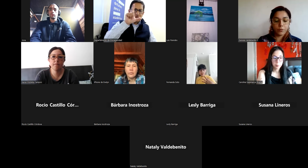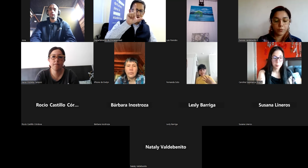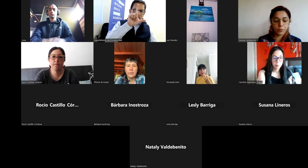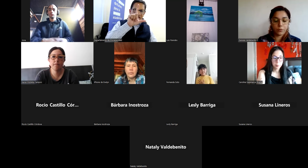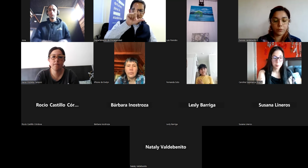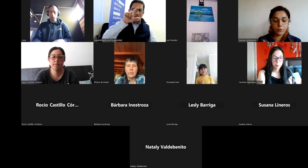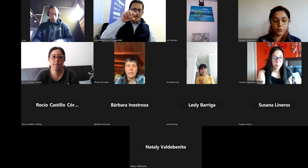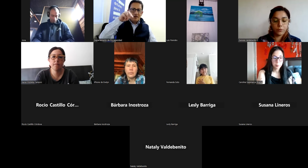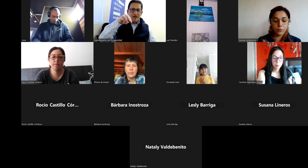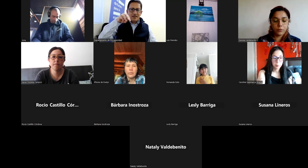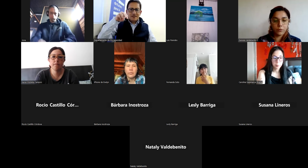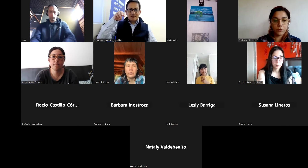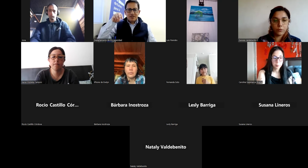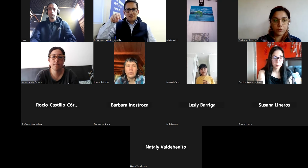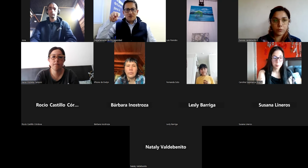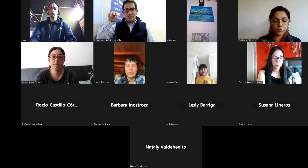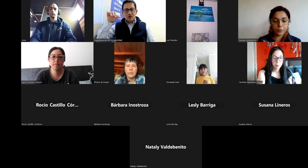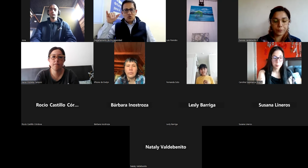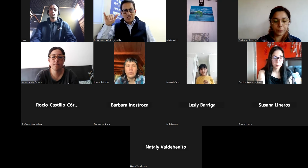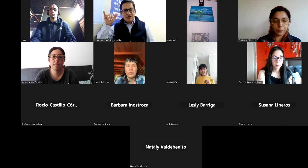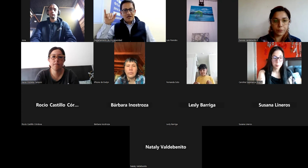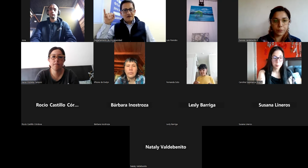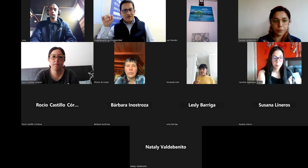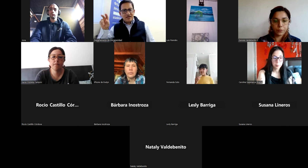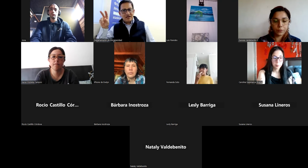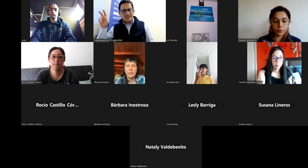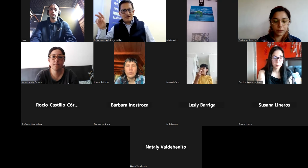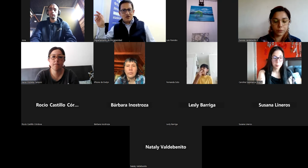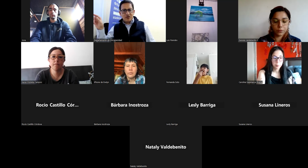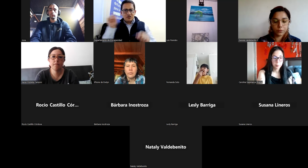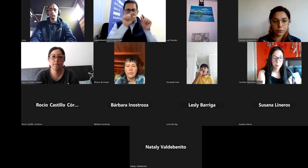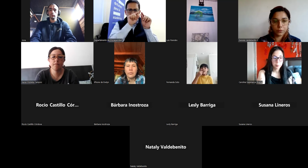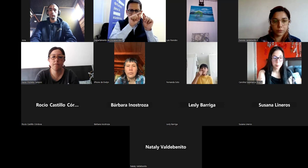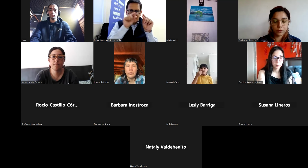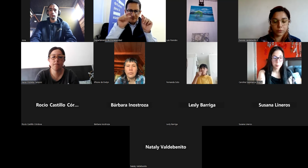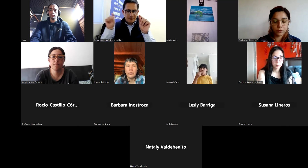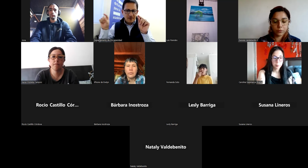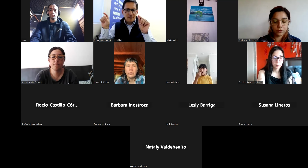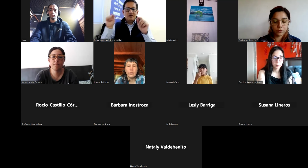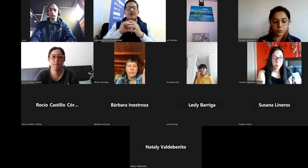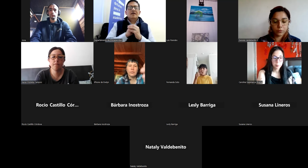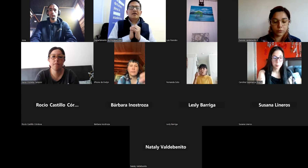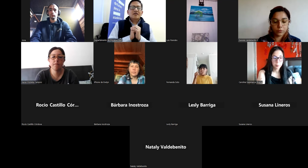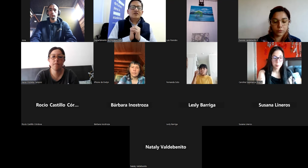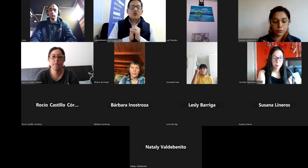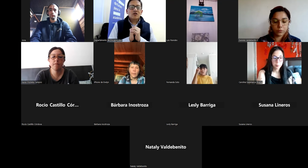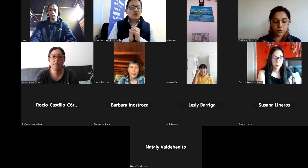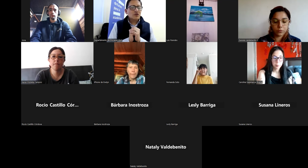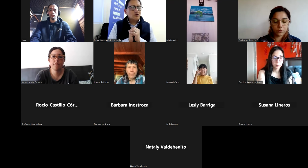el lunes, el martes, el miércoles, el jueves, el viernes, el sábado y el domingo, ¿cierto?, va en ese orden. Entonces, cuando nosotros